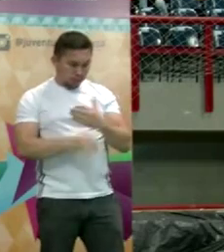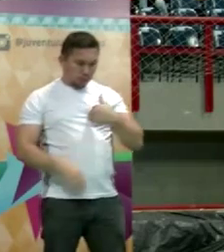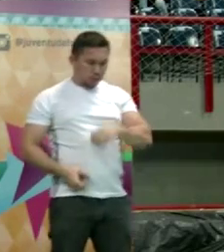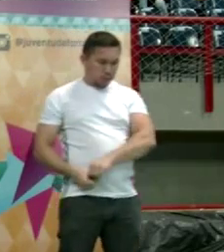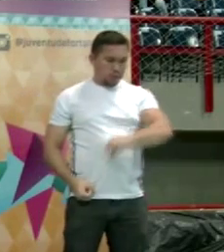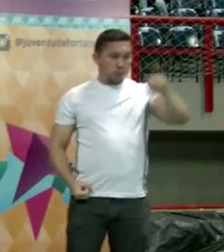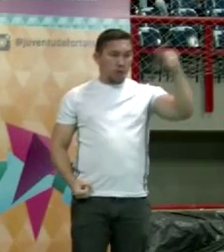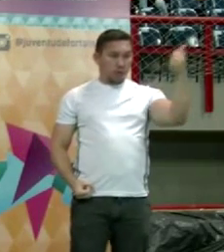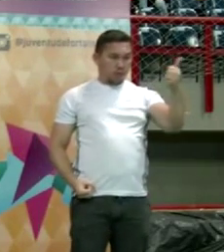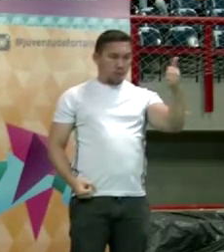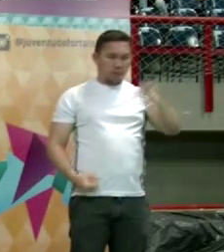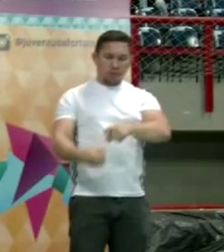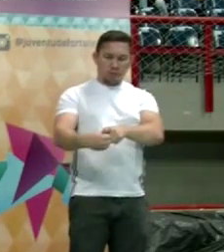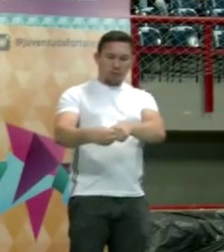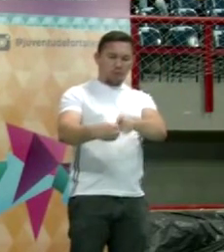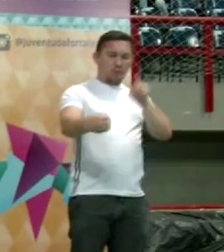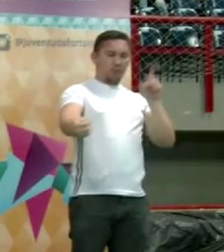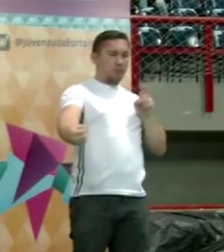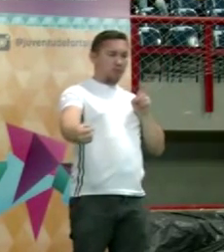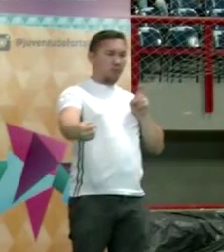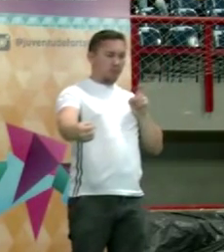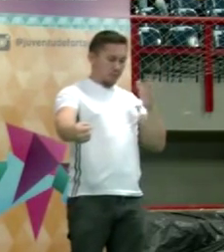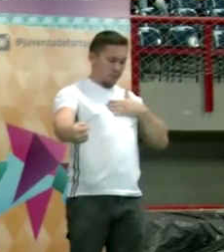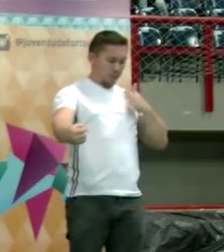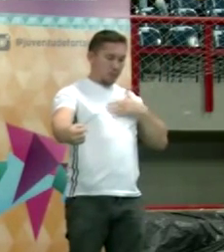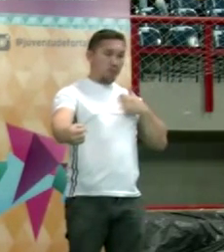Pedro proclamou a independência,